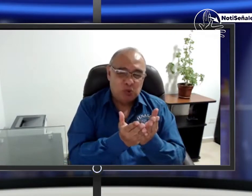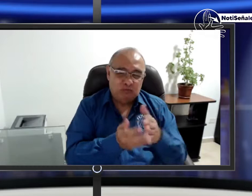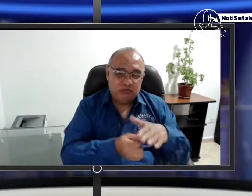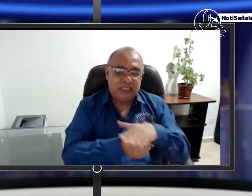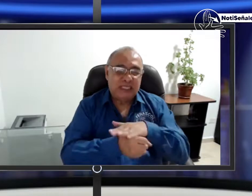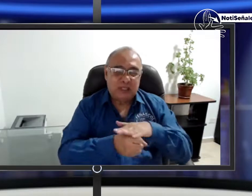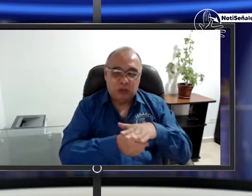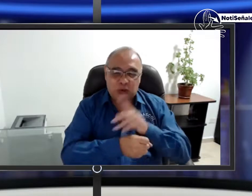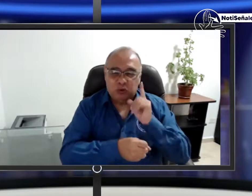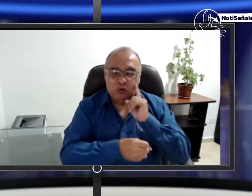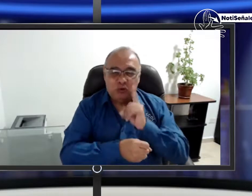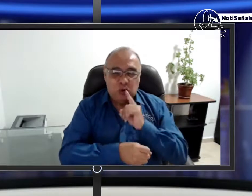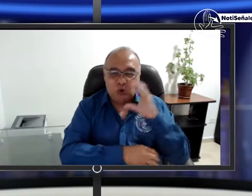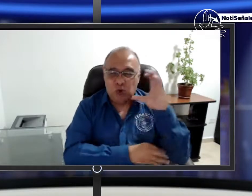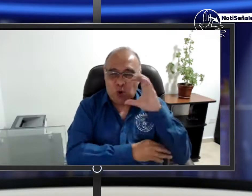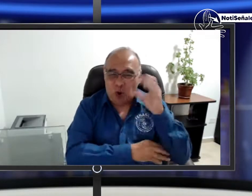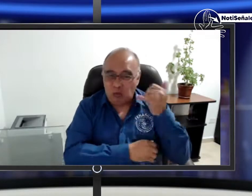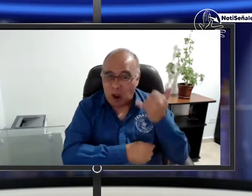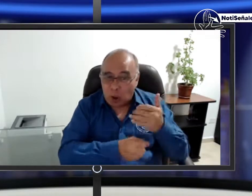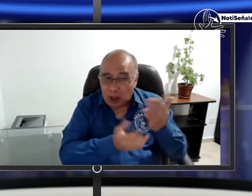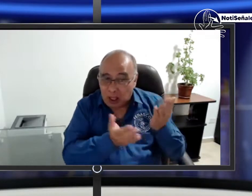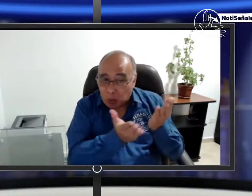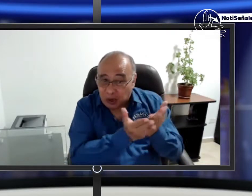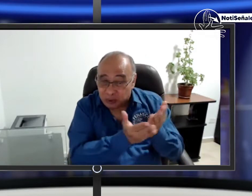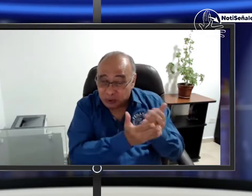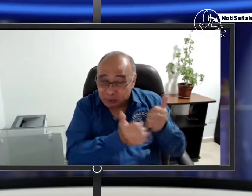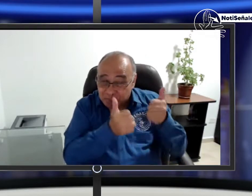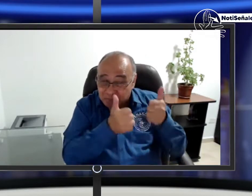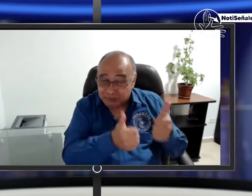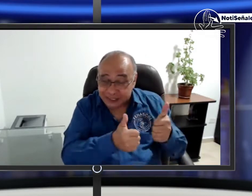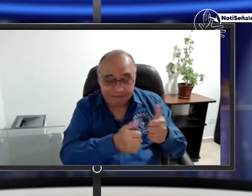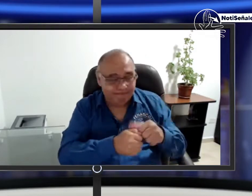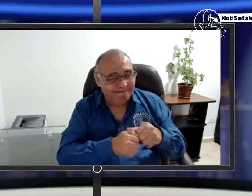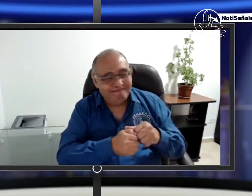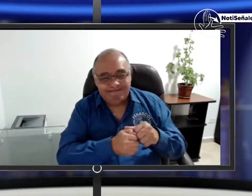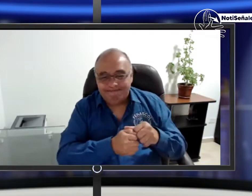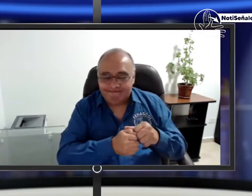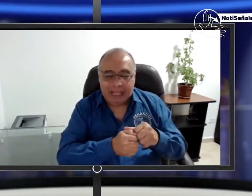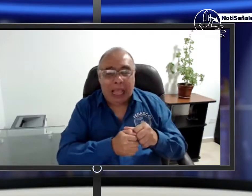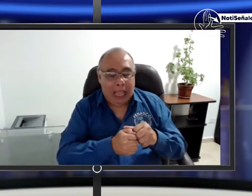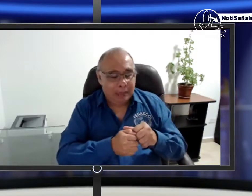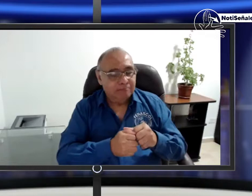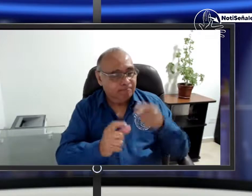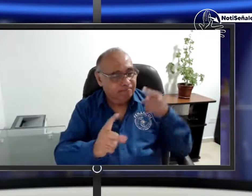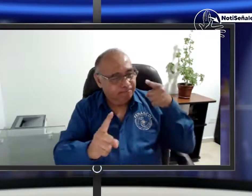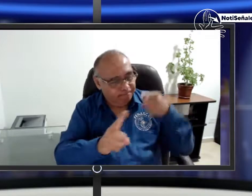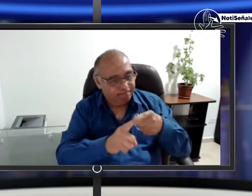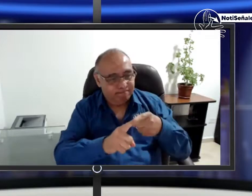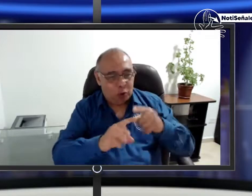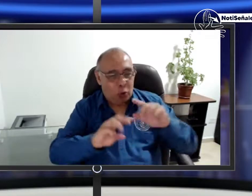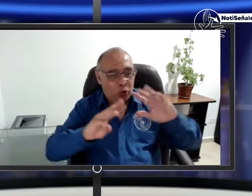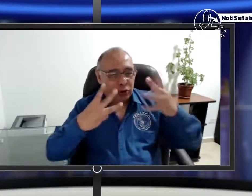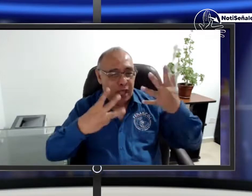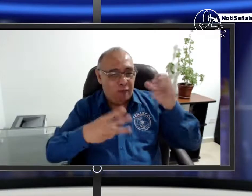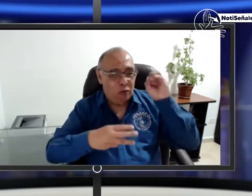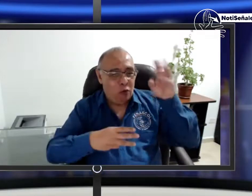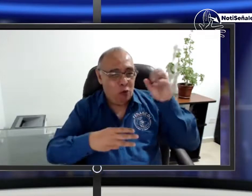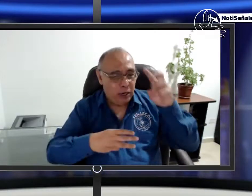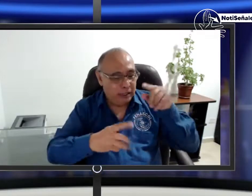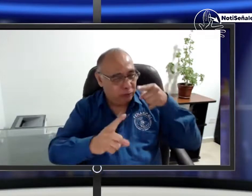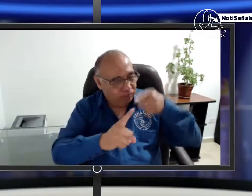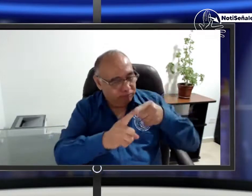con educación la situación de las personas sordas en colombia no es un secreto que